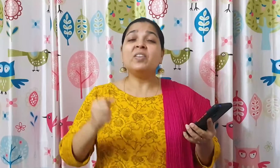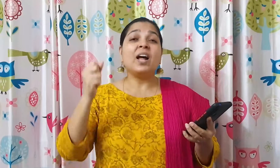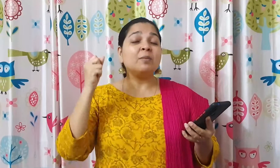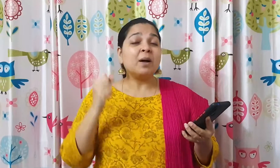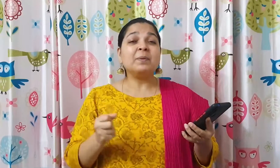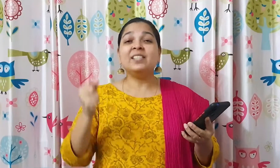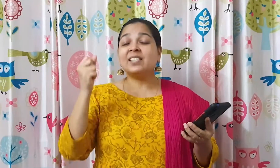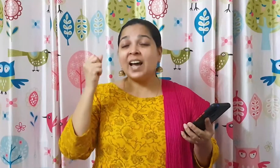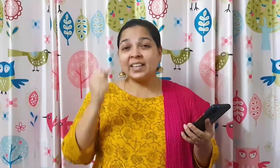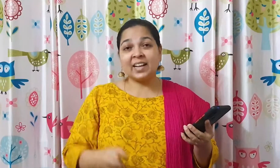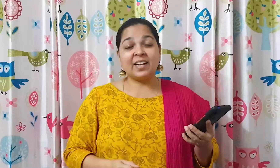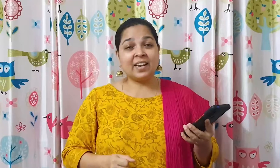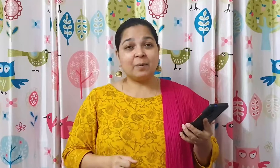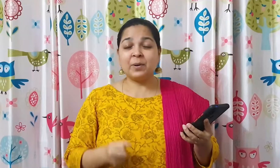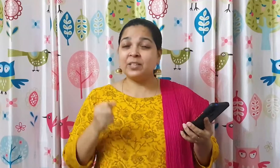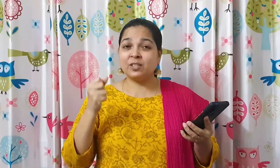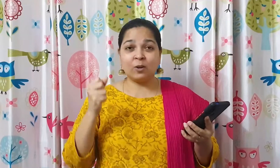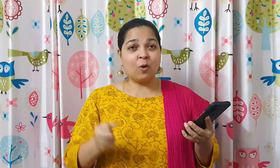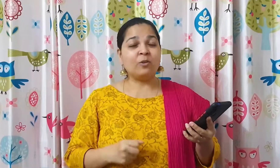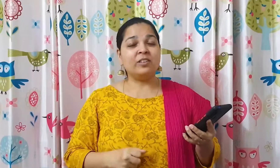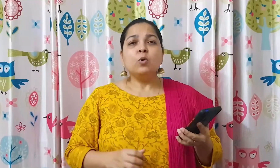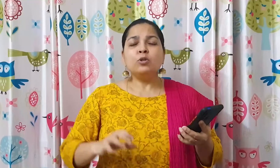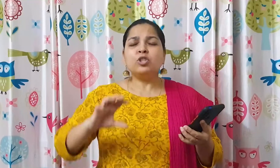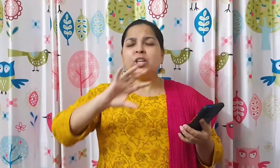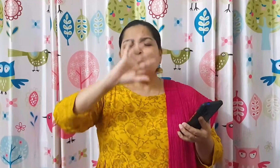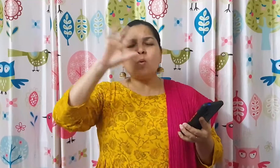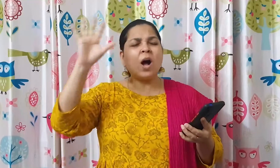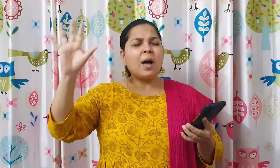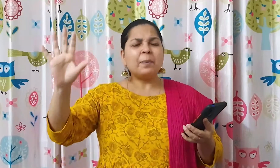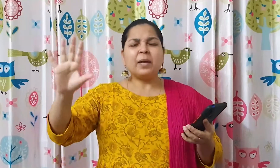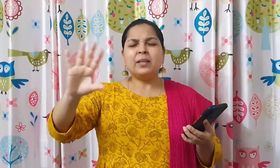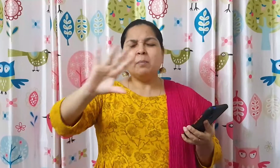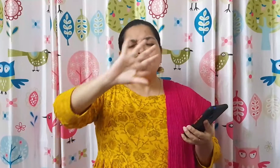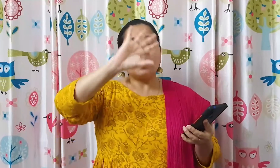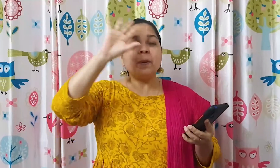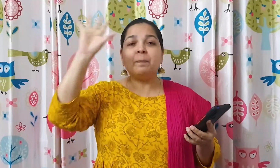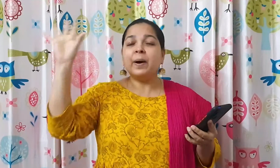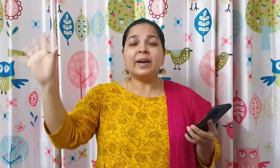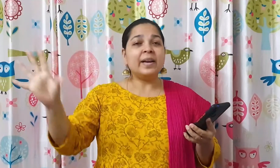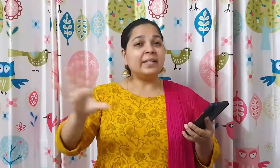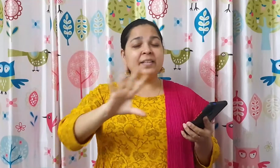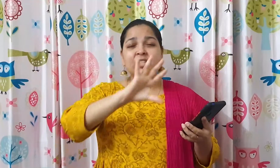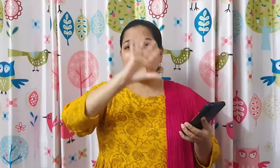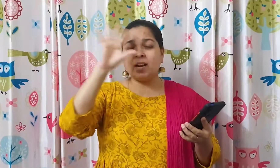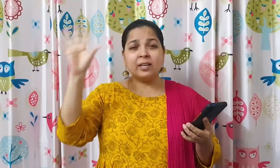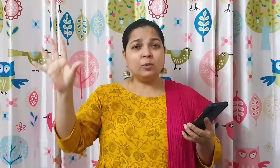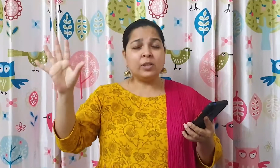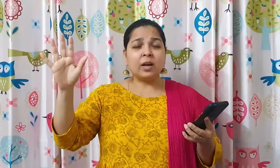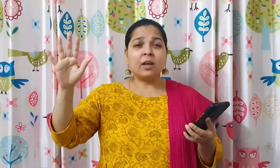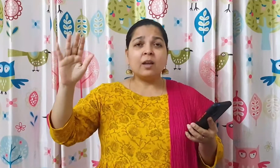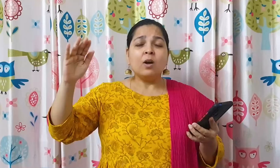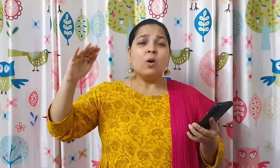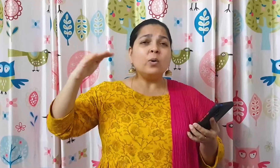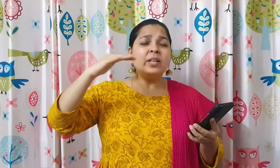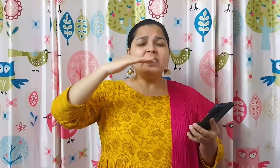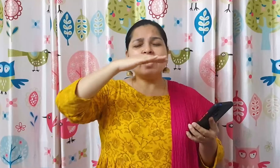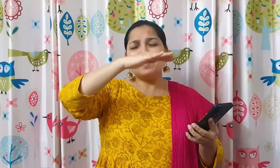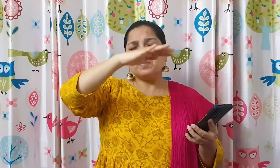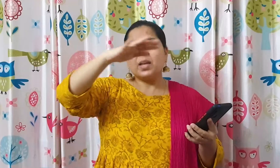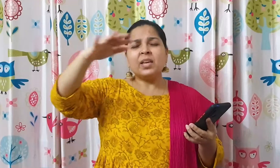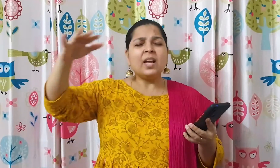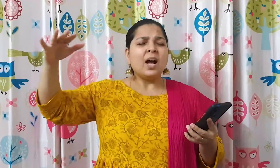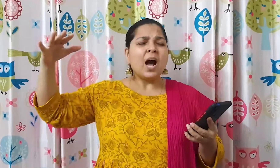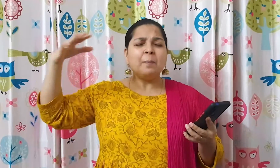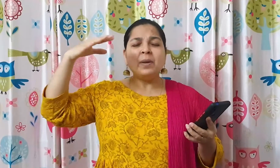পৰিস্থিতিয়ে পৰিৱৰ্তন হ'ব পাৰে। হালেলুয়া। এটা একেবাৰে স্পষ্ট চিত্ৰ অংকন কৰক, ছবি অংকন কৰক,